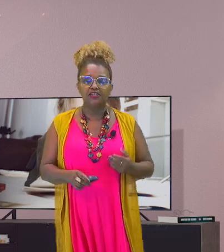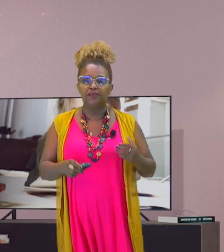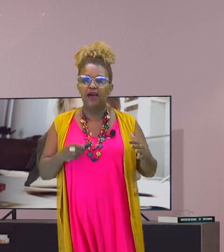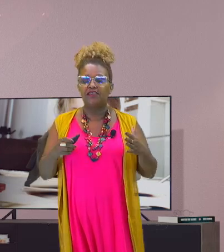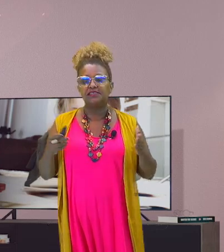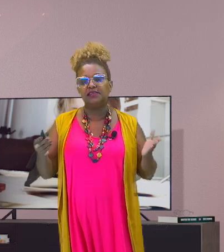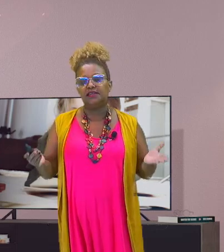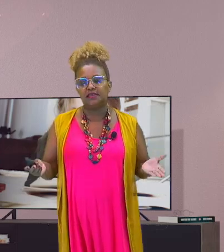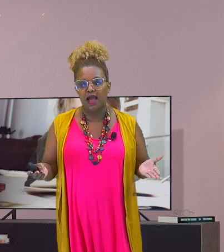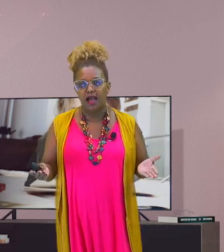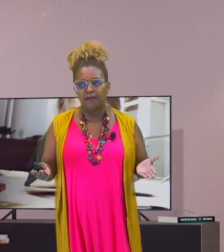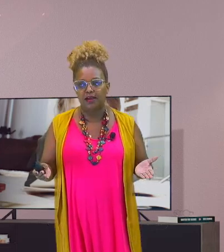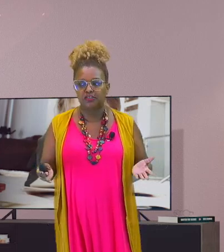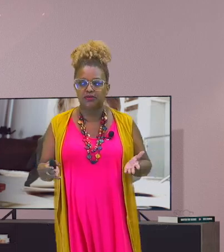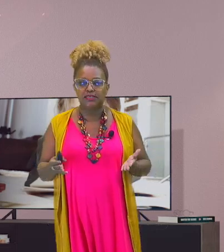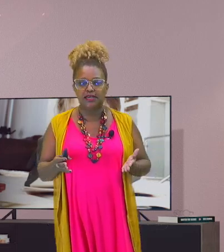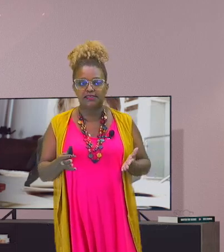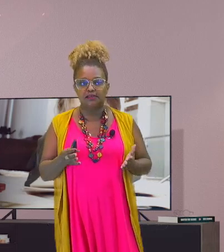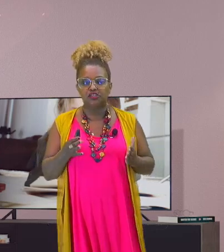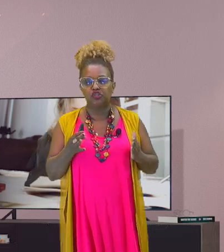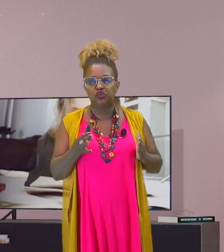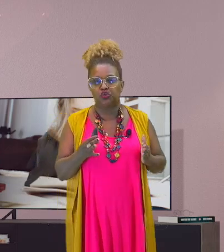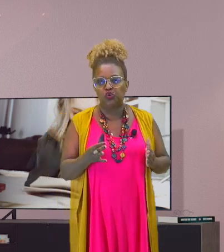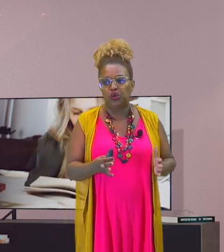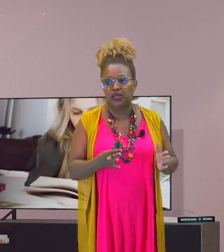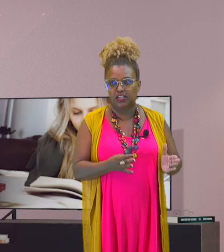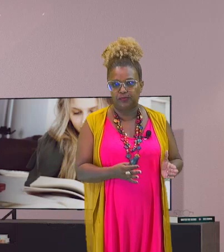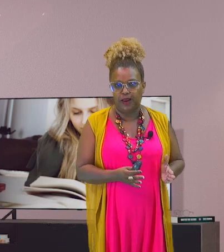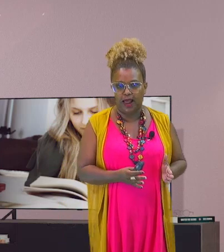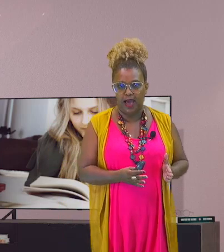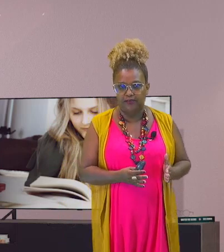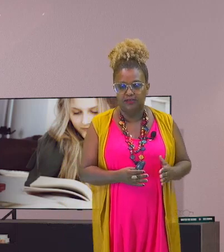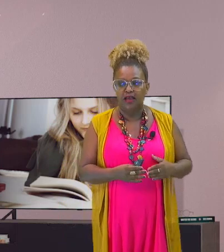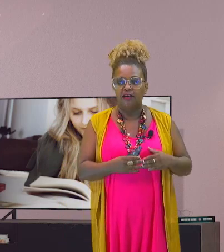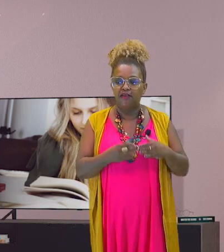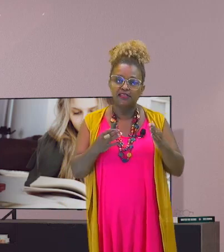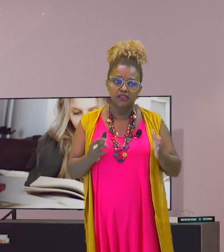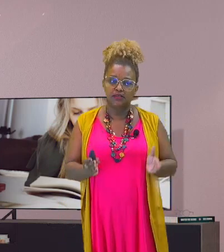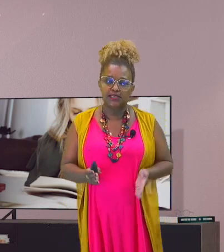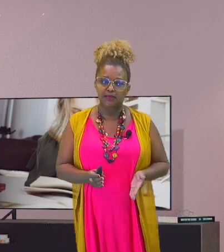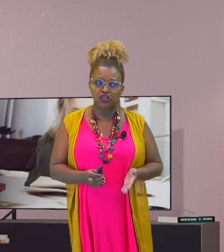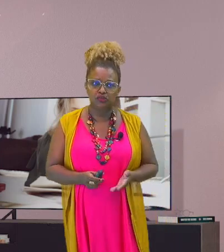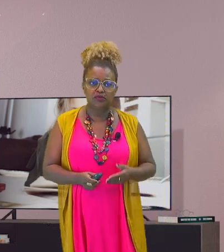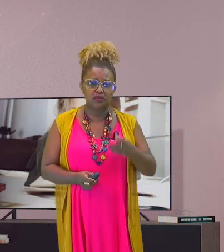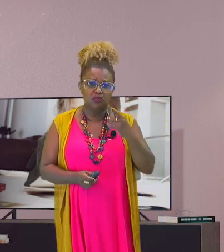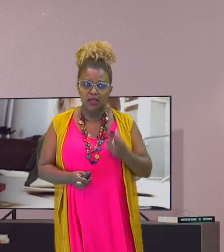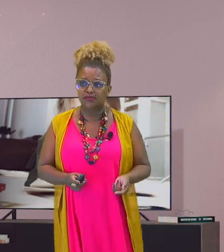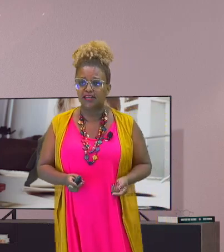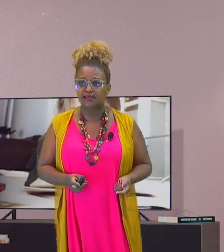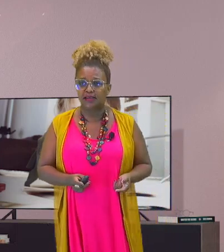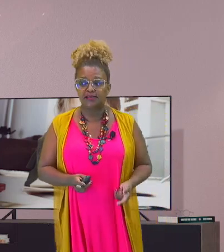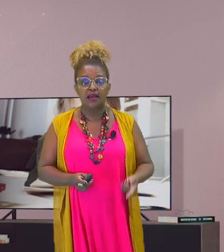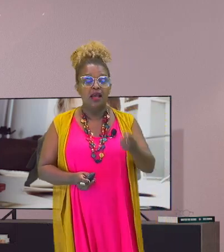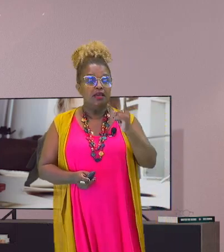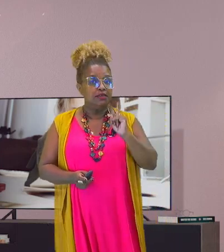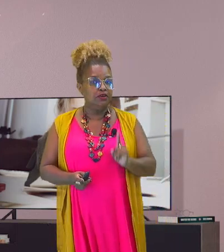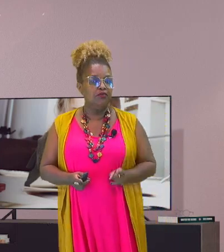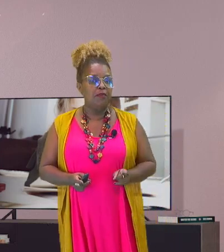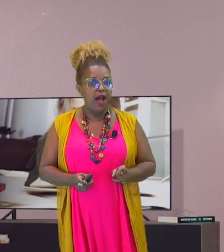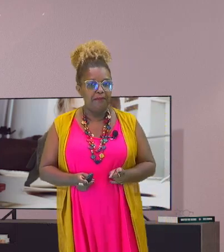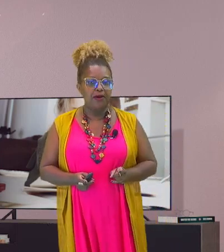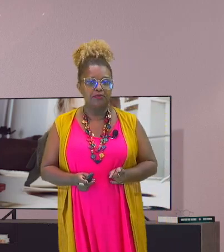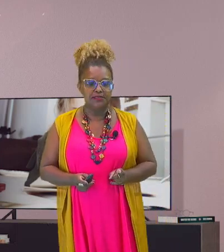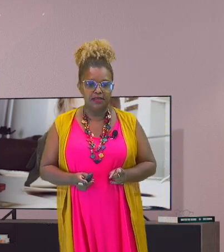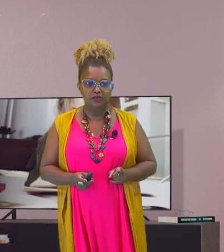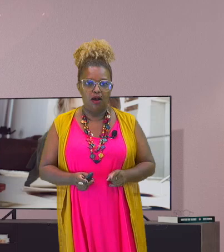para facilitar Maju essa questão da estrutura das palavras faça seu esquema de tenho certeza que